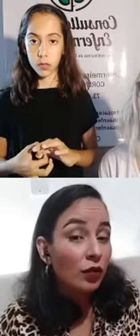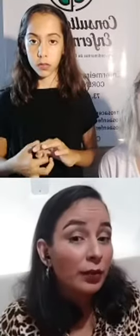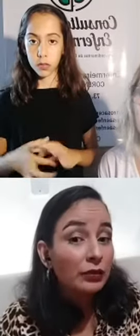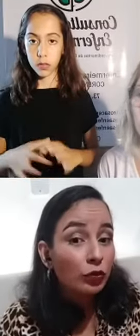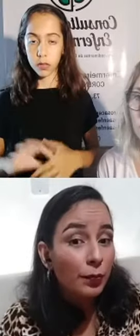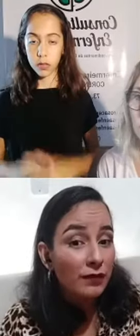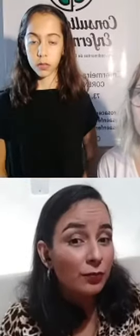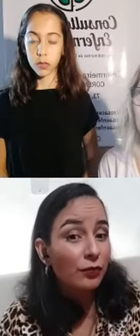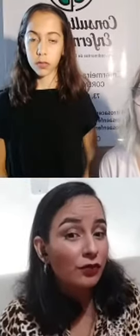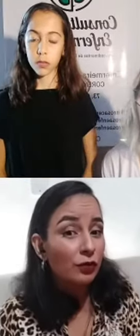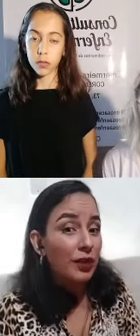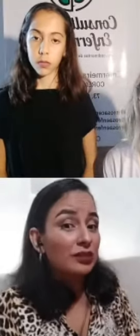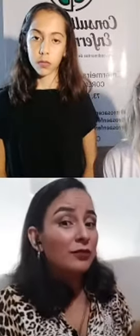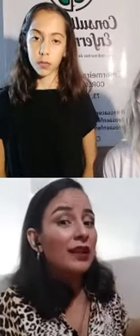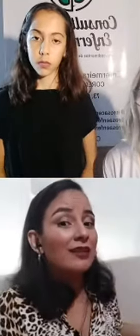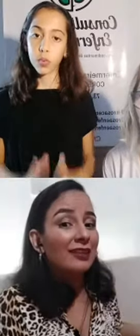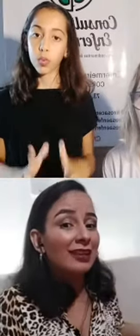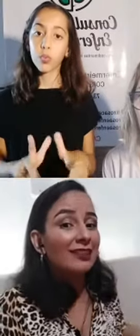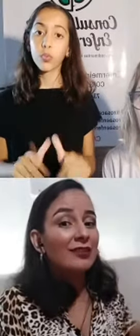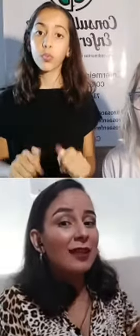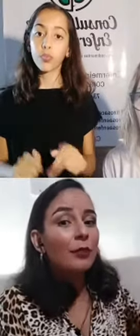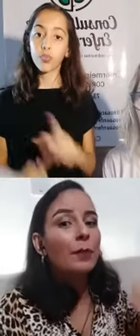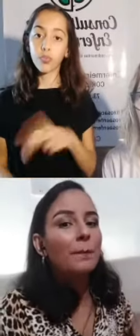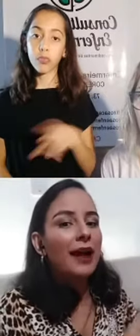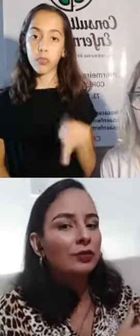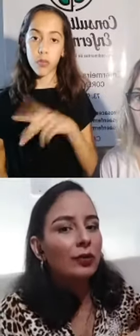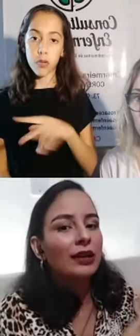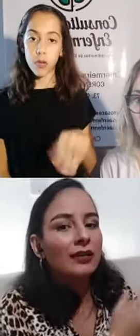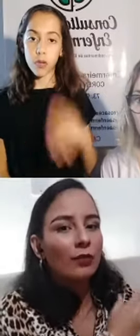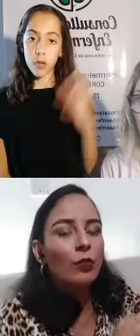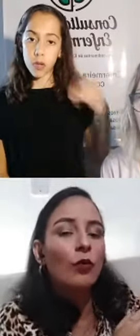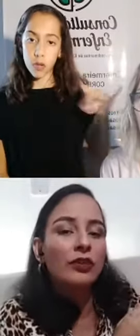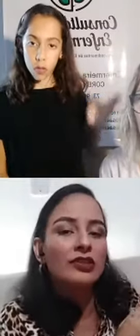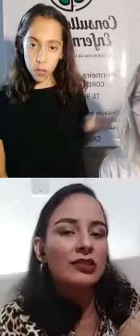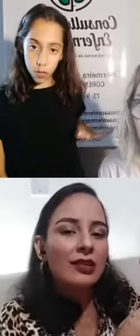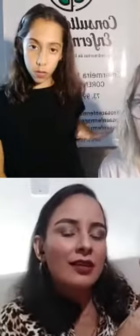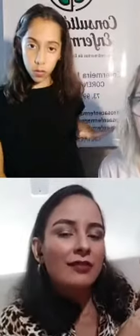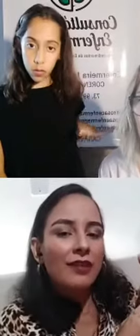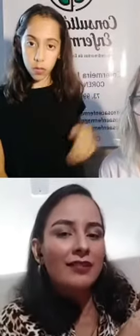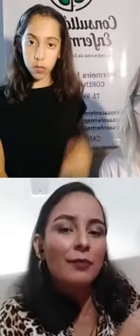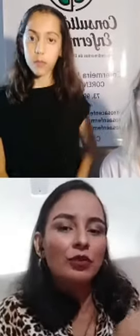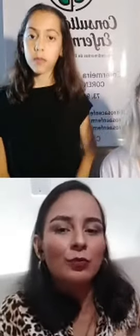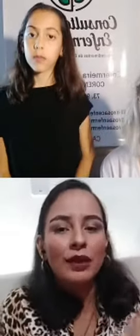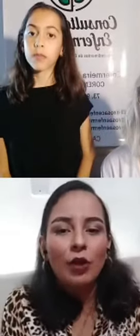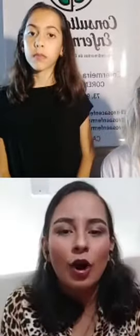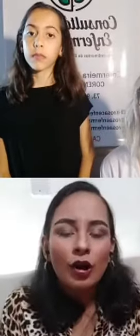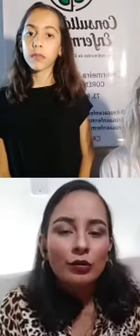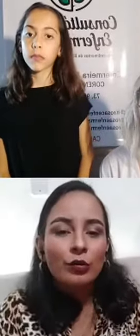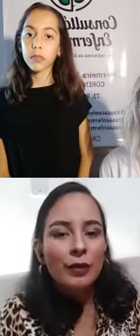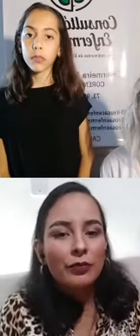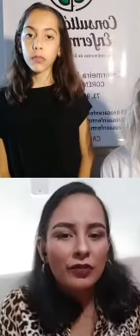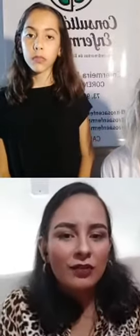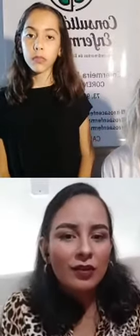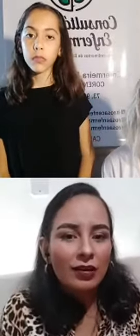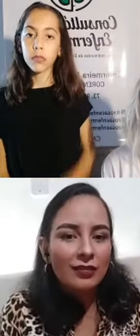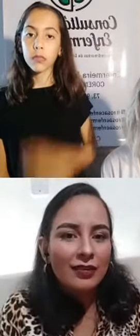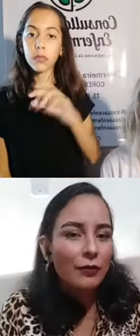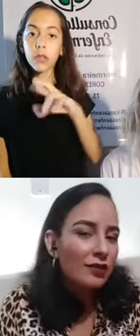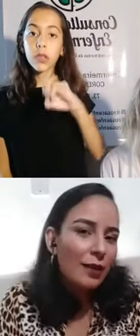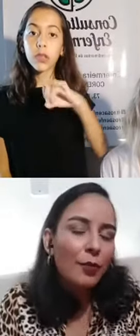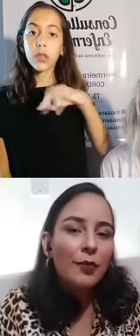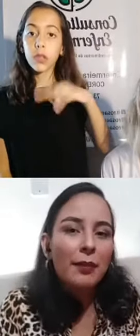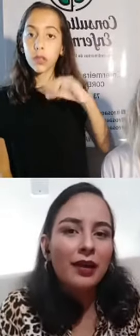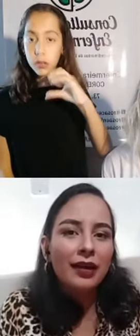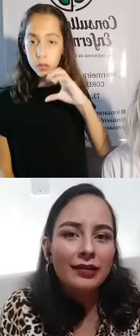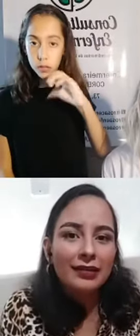professores, sobretudo para esses professores, porque a gente fala das crianças, a gente sabe que o impacto de uma criança com Covid vai ser muito menor do que professores. E eu vou